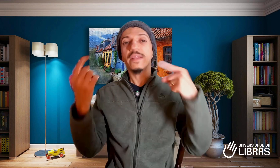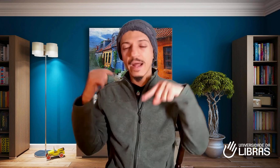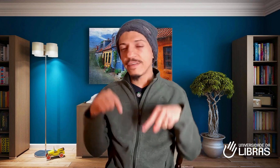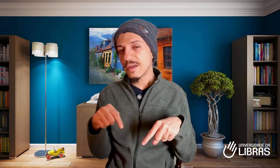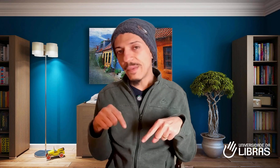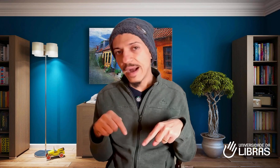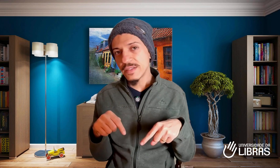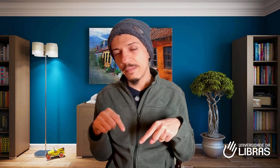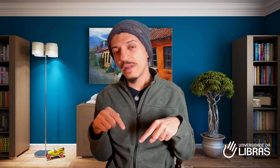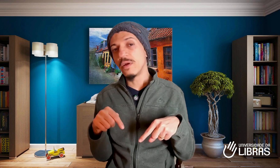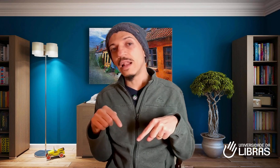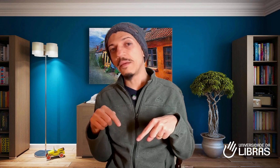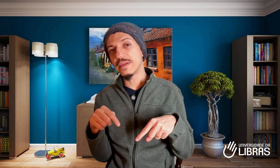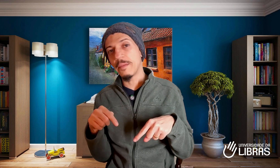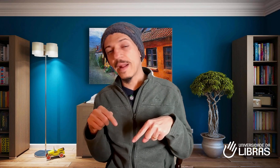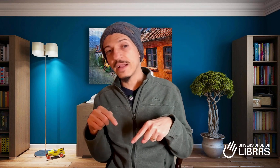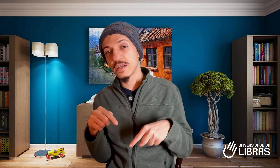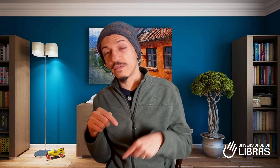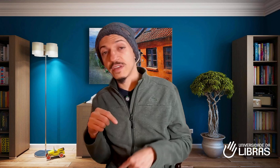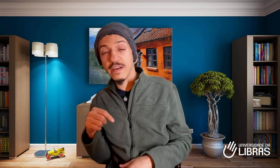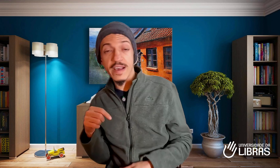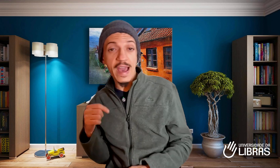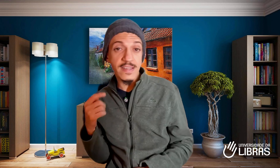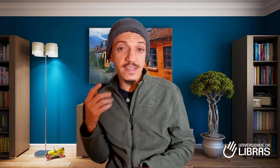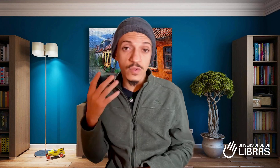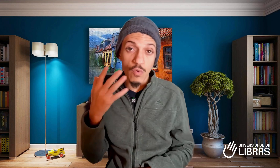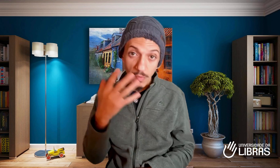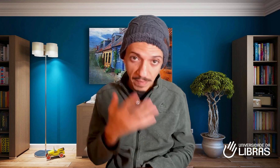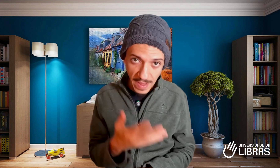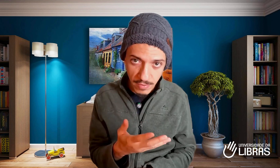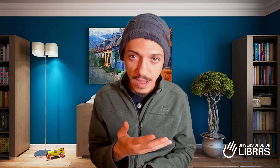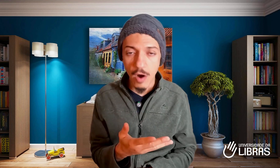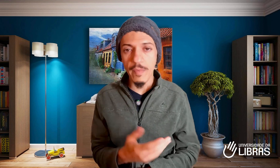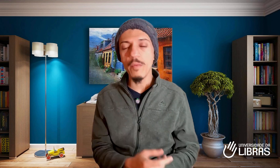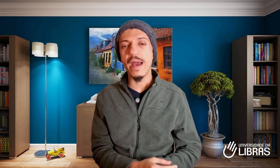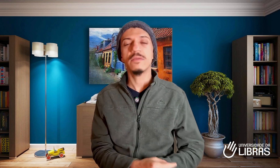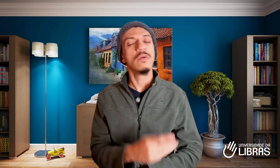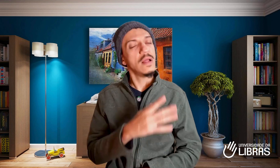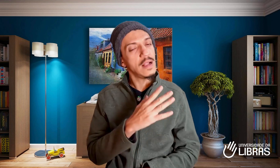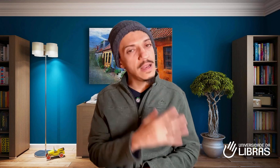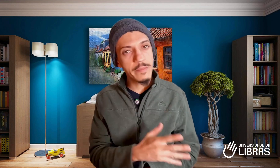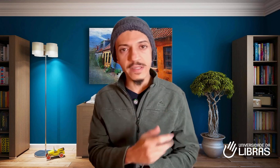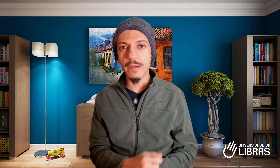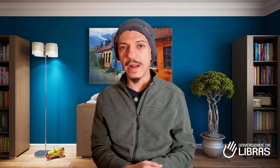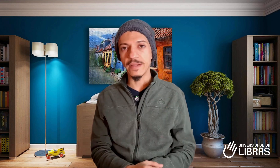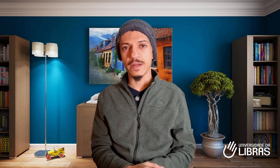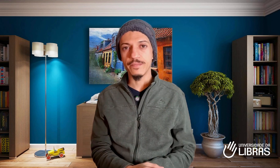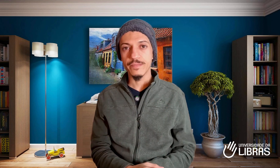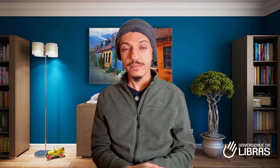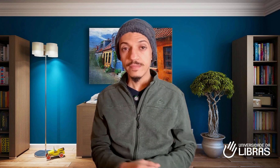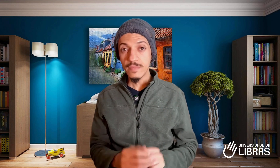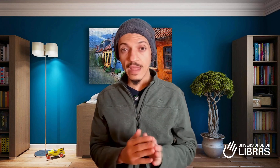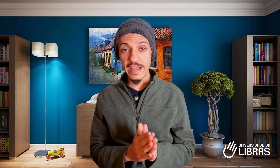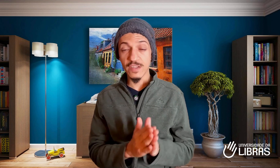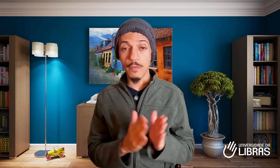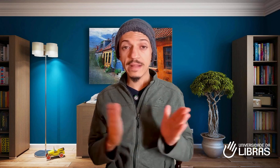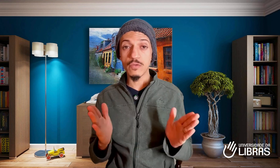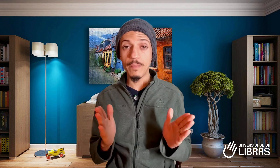fazer parte da mentoria Libras na Prática, você vai ganhar acesso completo ao meu método Libras na Prática. Esse é um método passo a